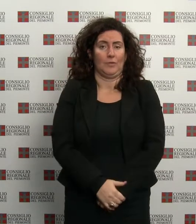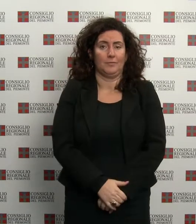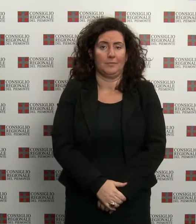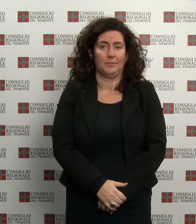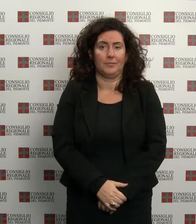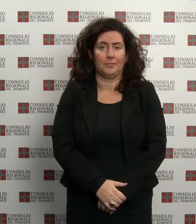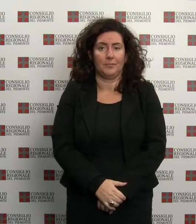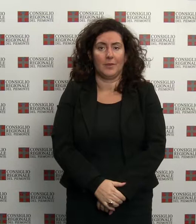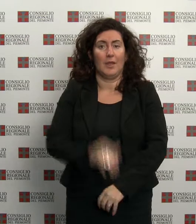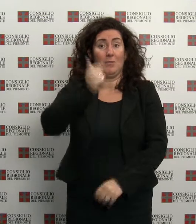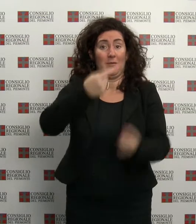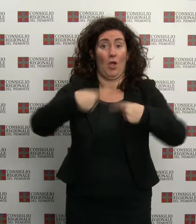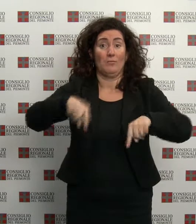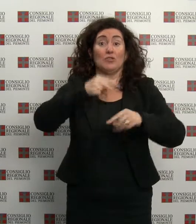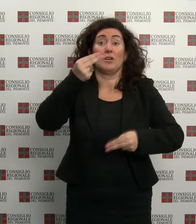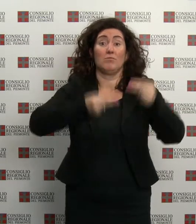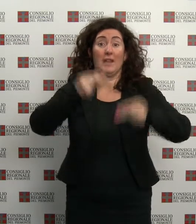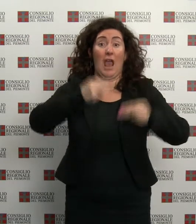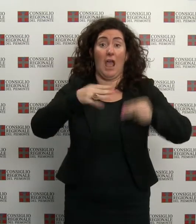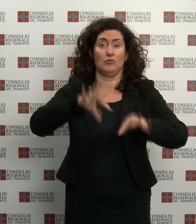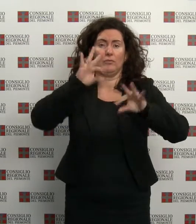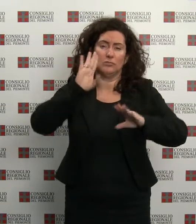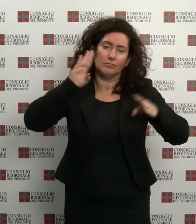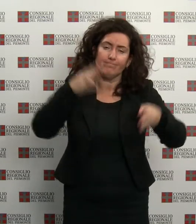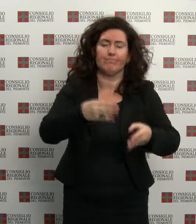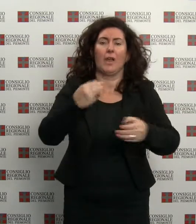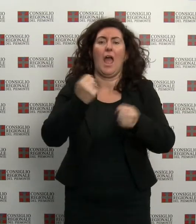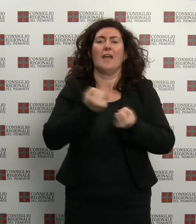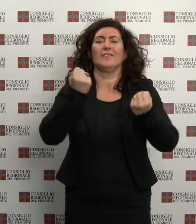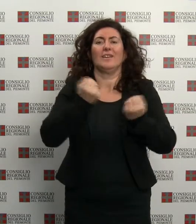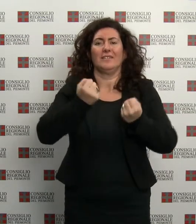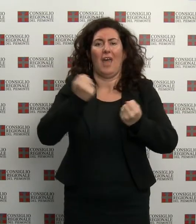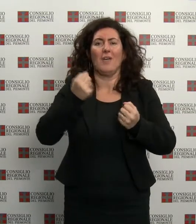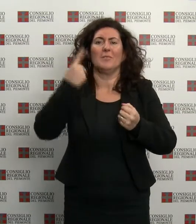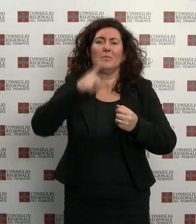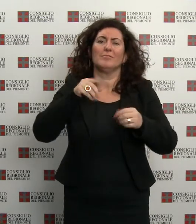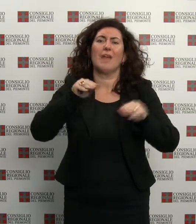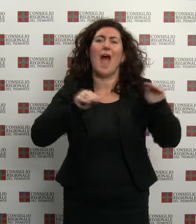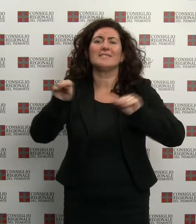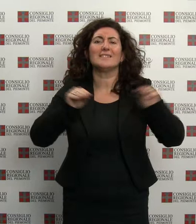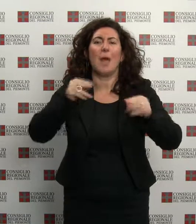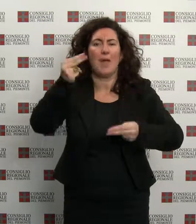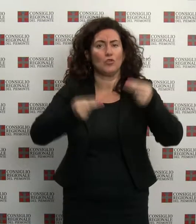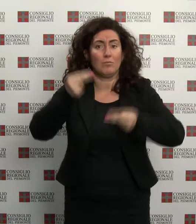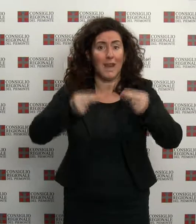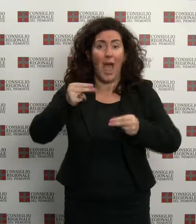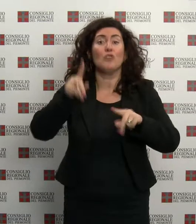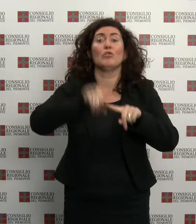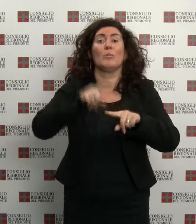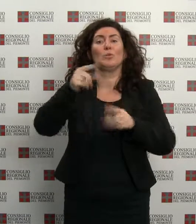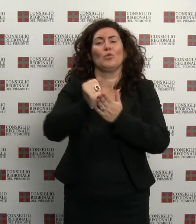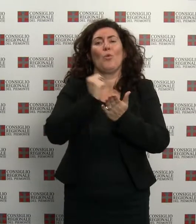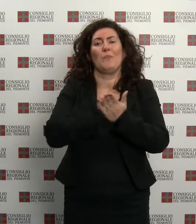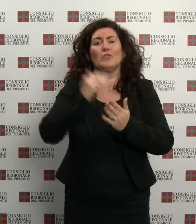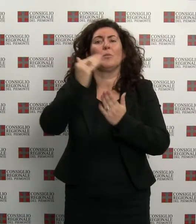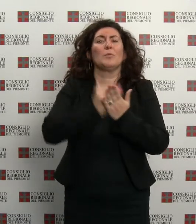La prima commissione bilancio ha intensificato la sua attività per l'inizio dell'esame dell'assestamento e del documento di programmazione economico-finanziaria